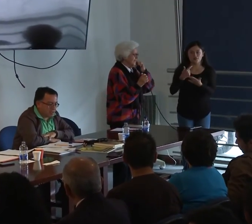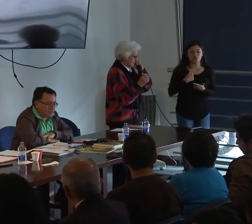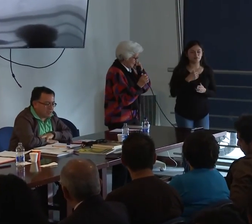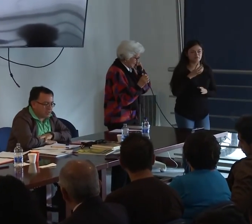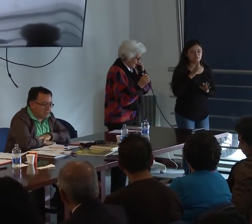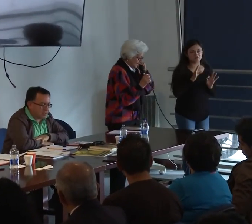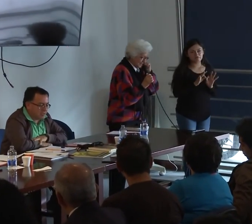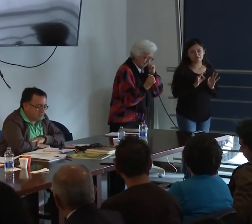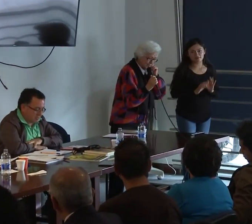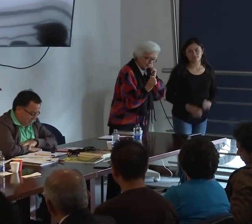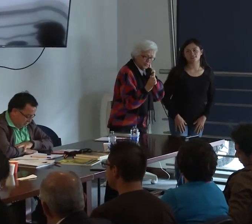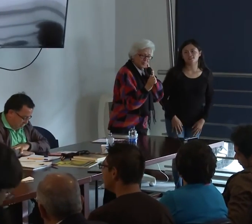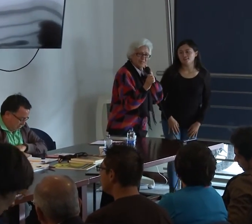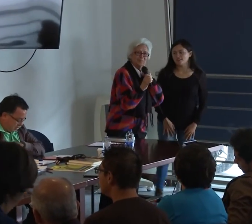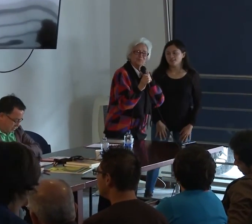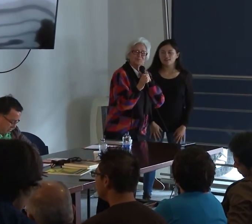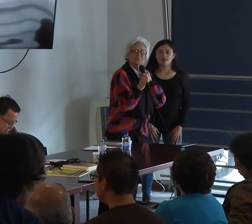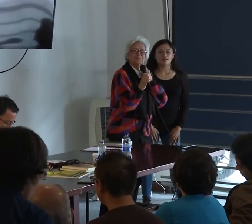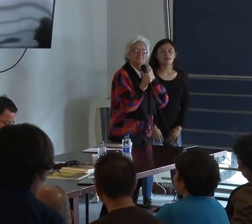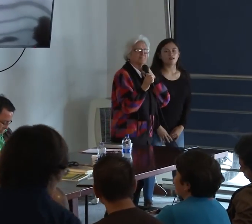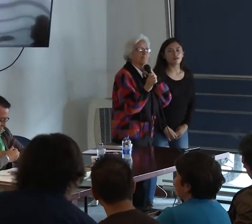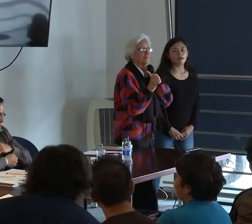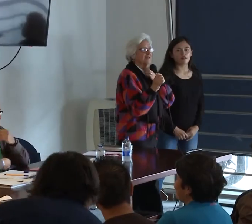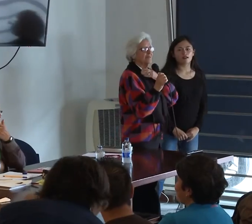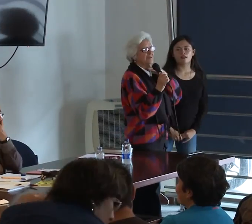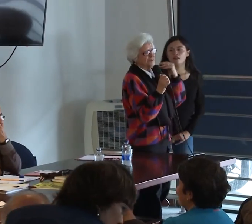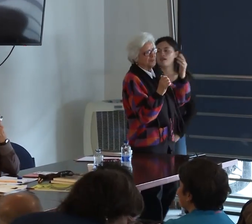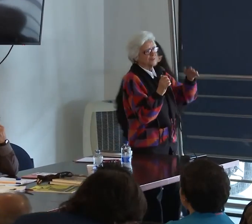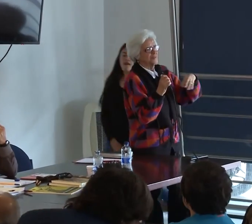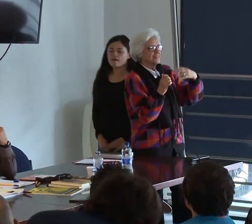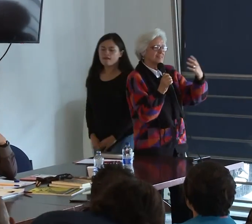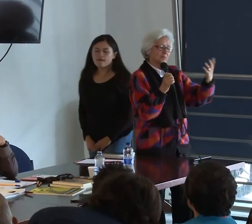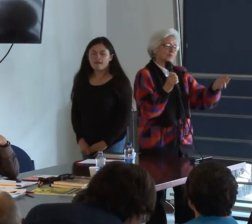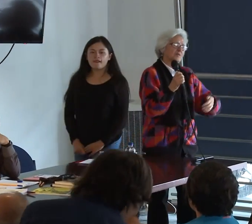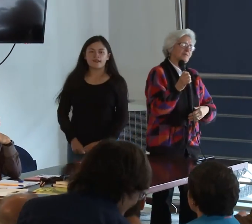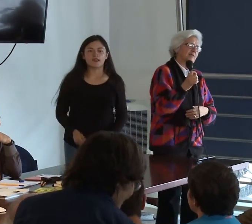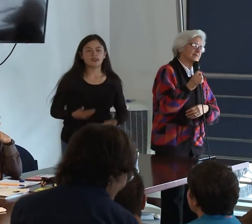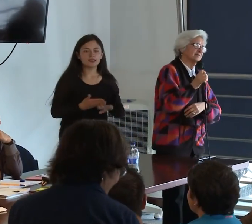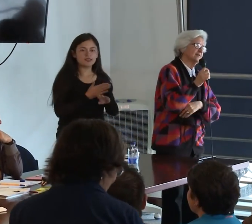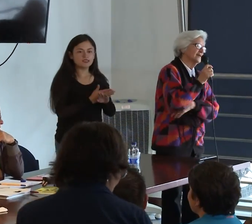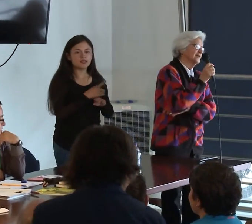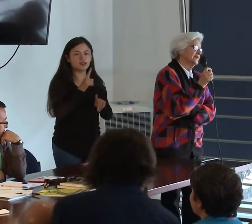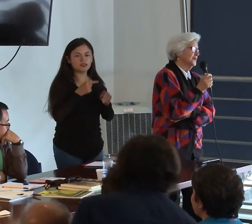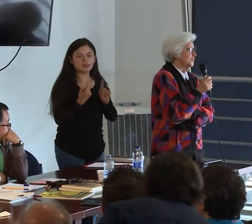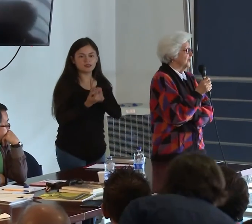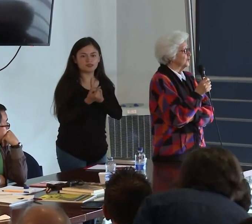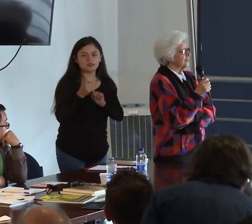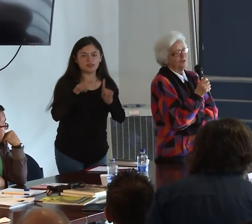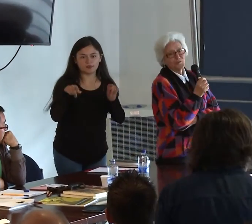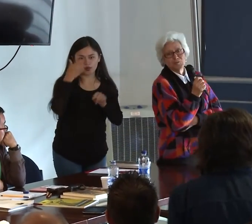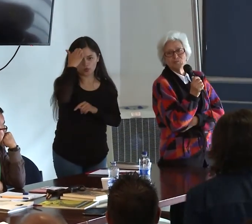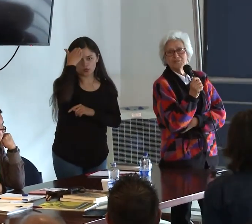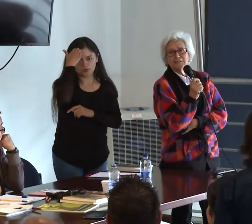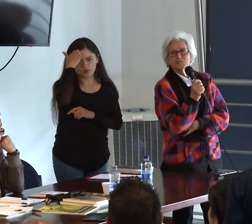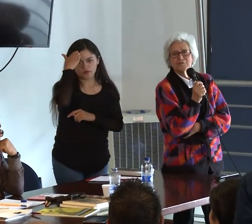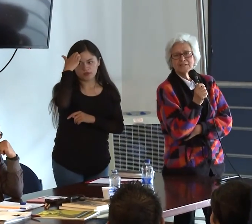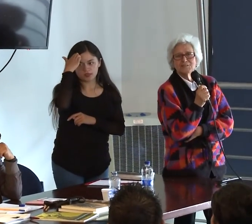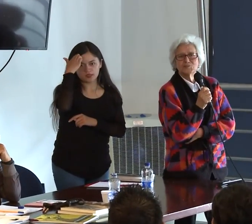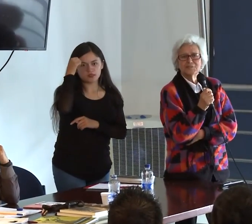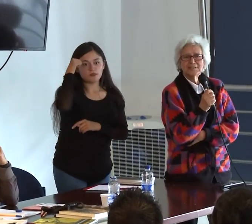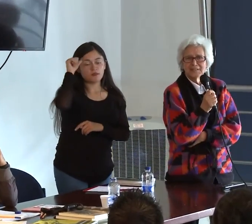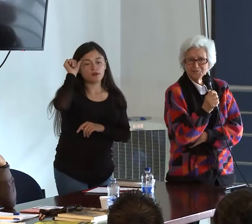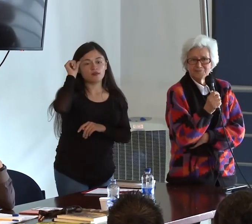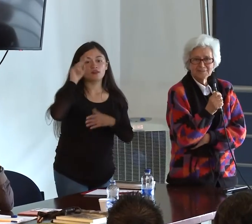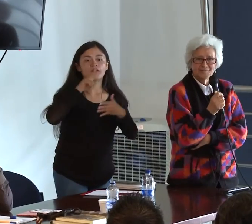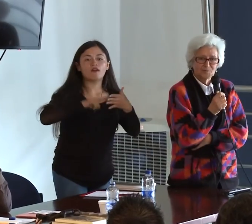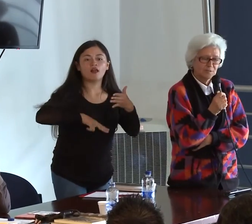finalizar, estando con unos maestros también sobre esto, hay que hacer un buen tema. Me acordaba yo de un texto que leí